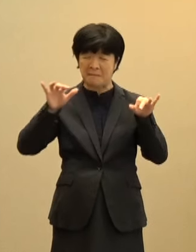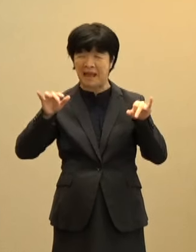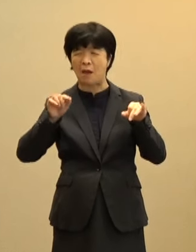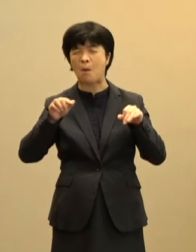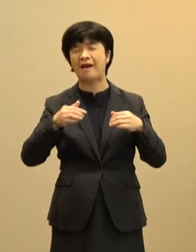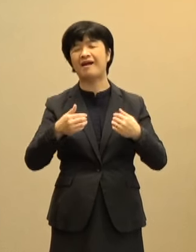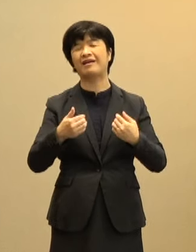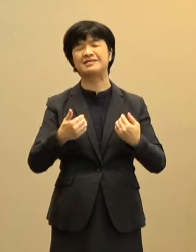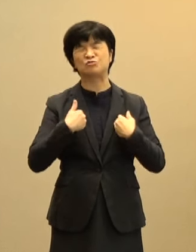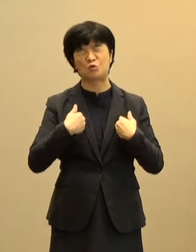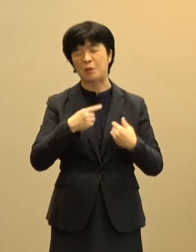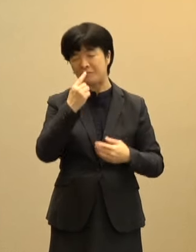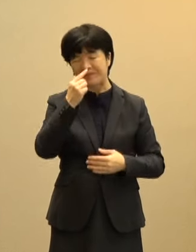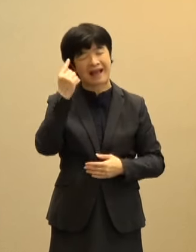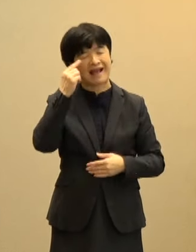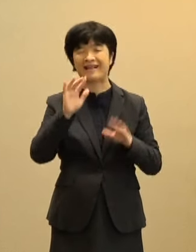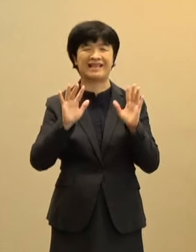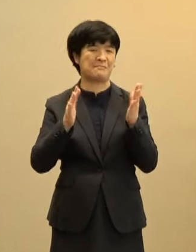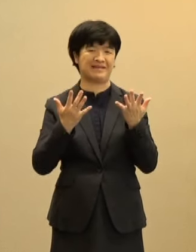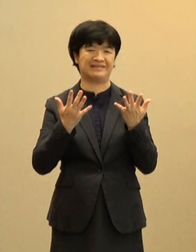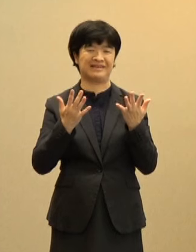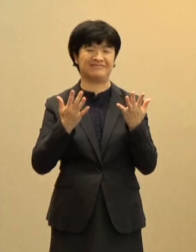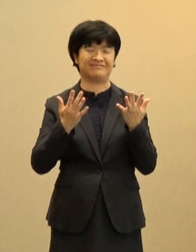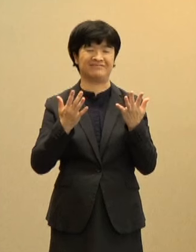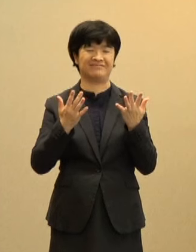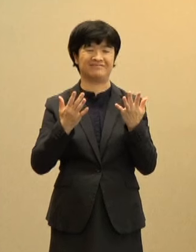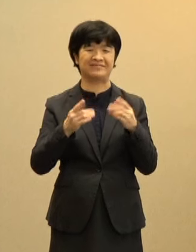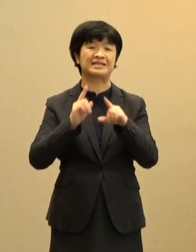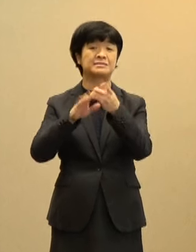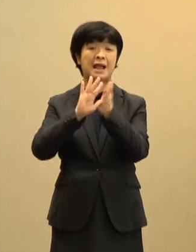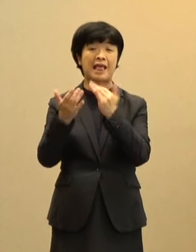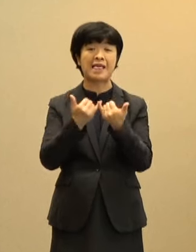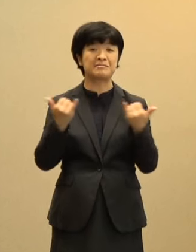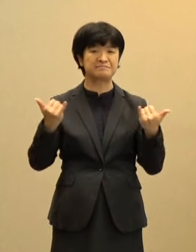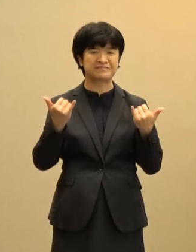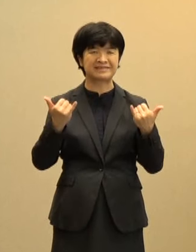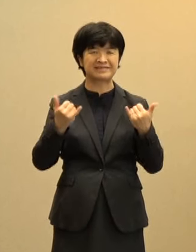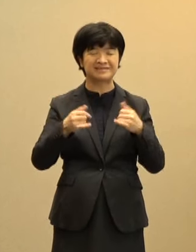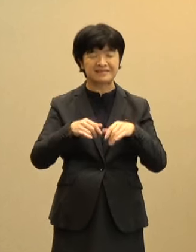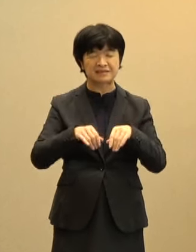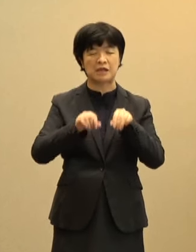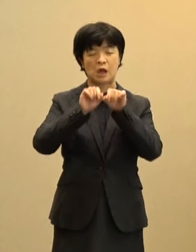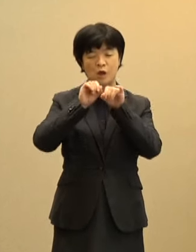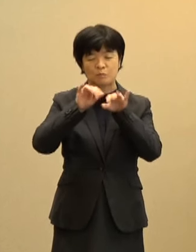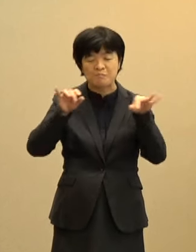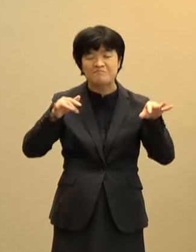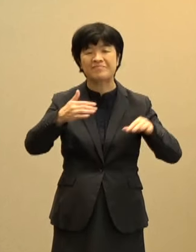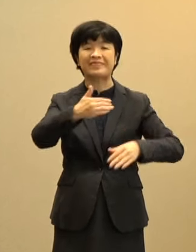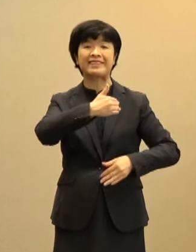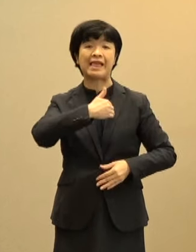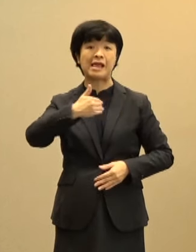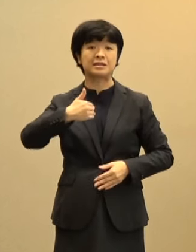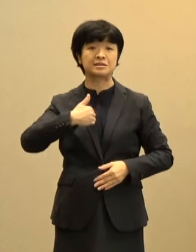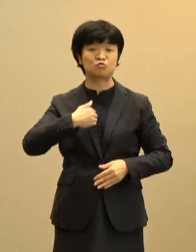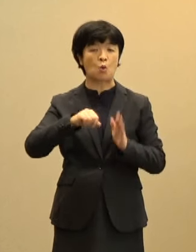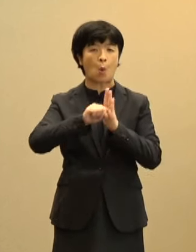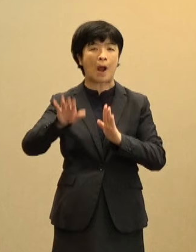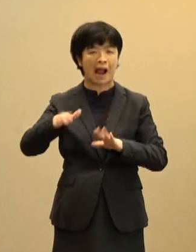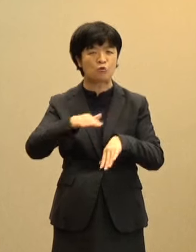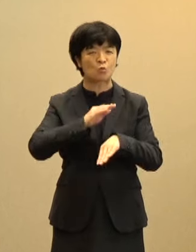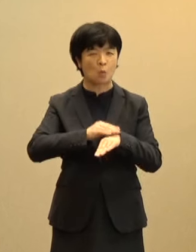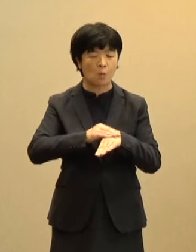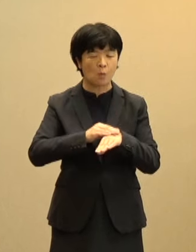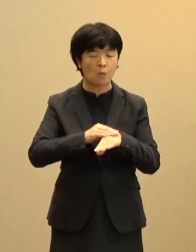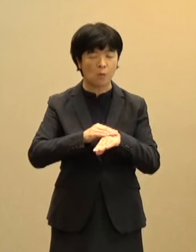は考えておりませんので、県民にしっかりと呼びかけられる手段をですね、担当部署と一緒に考え